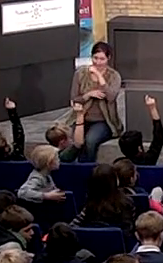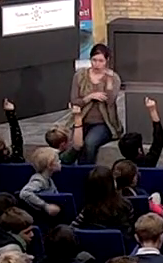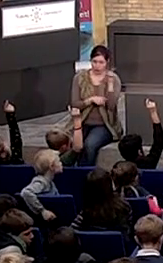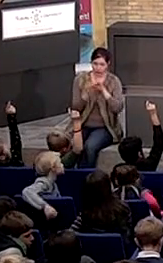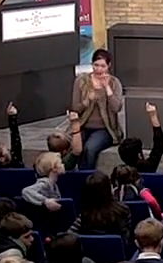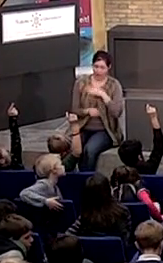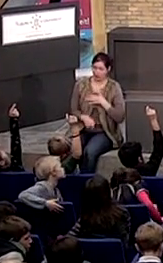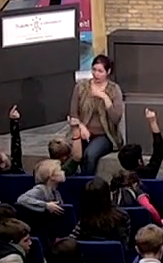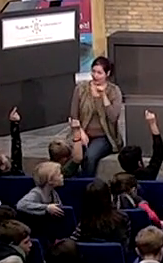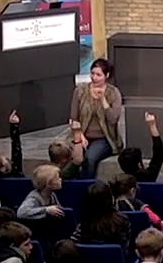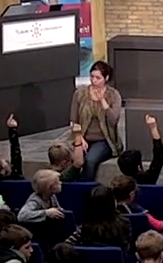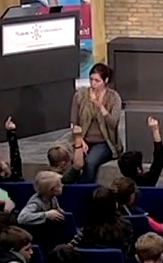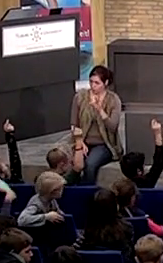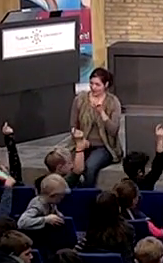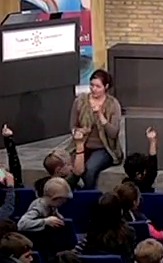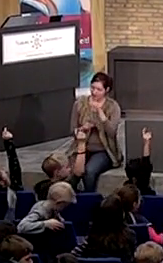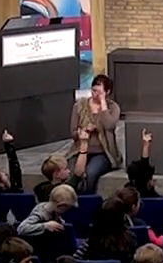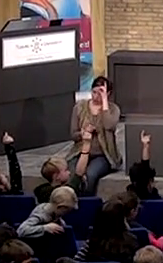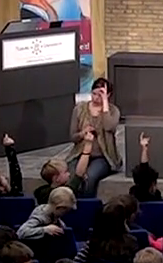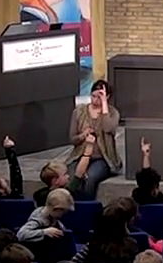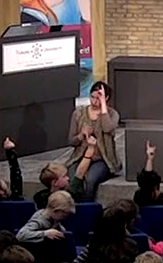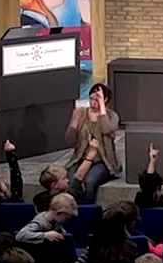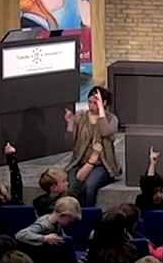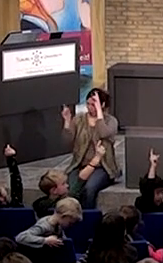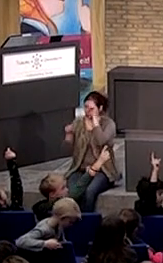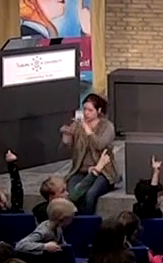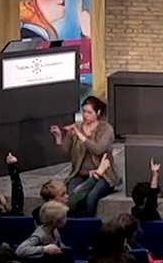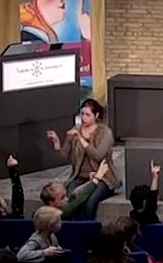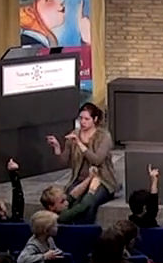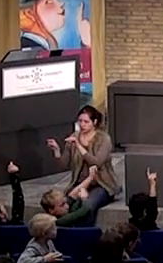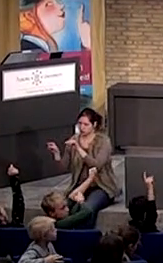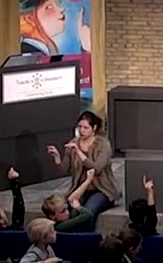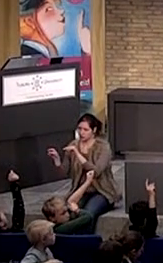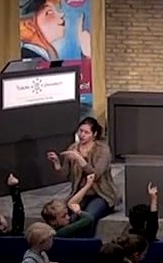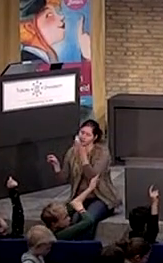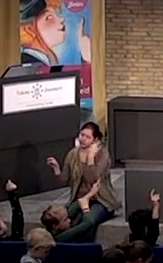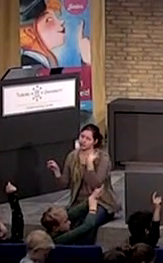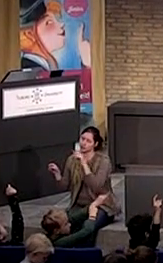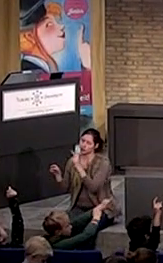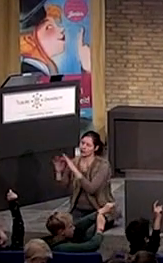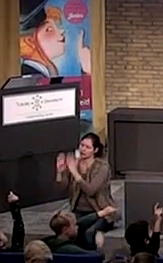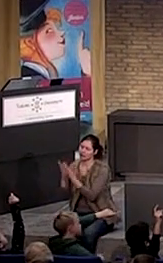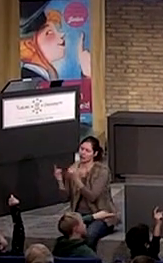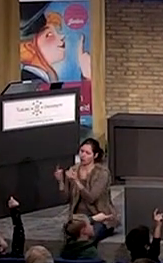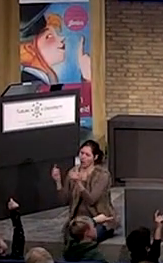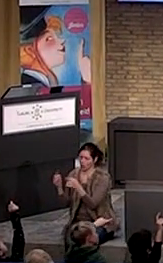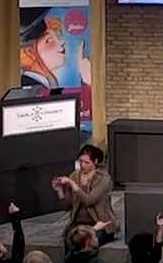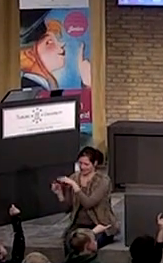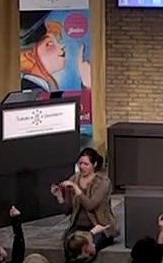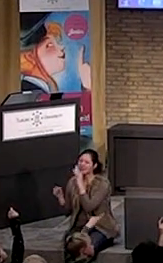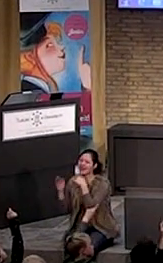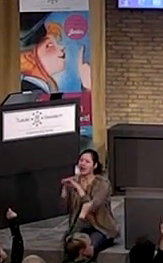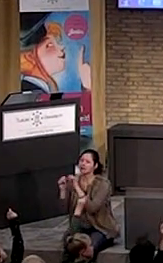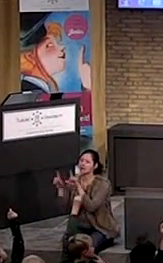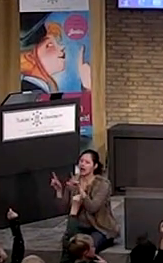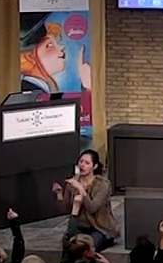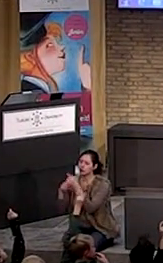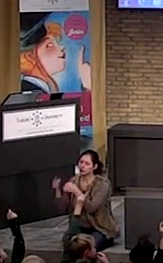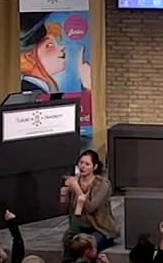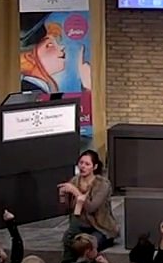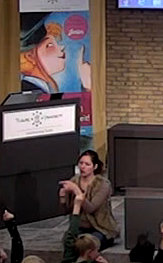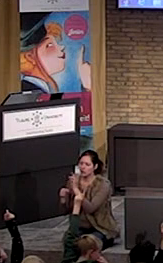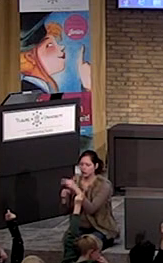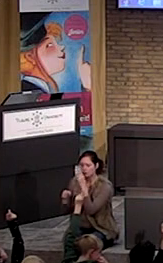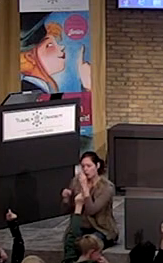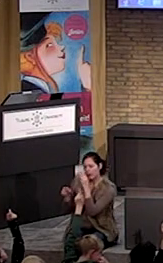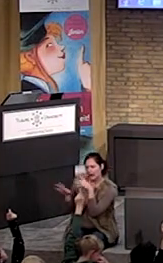Turing kennen, hè, maar de Duitsers hadden in de Tweede Wereldoorlog een geheimtaal ontwikkeld. En die moest gekraakt worden.